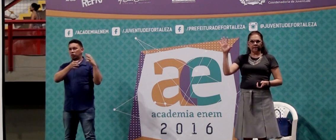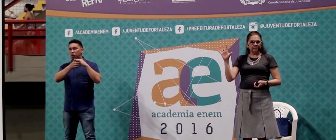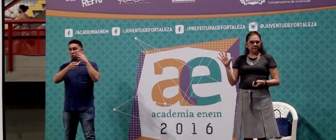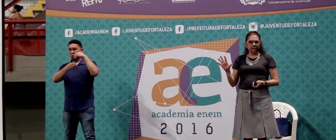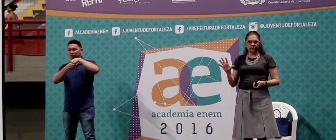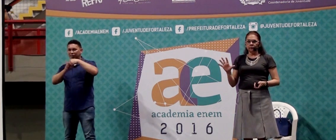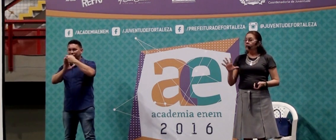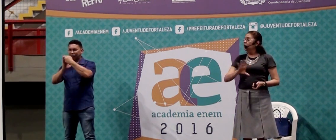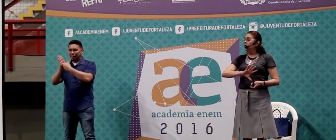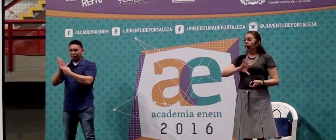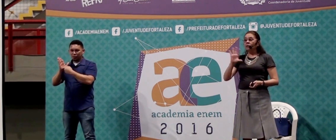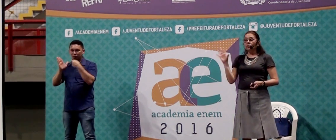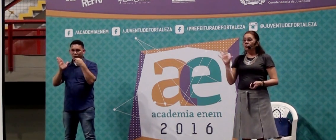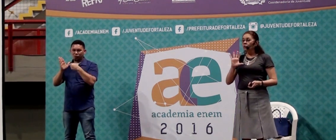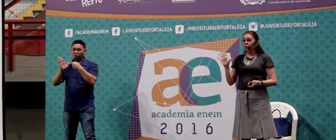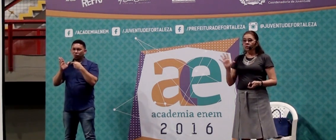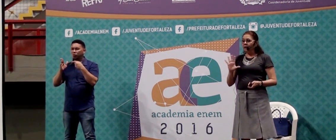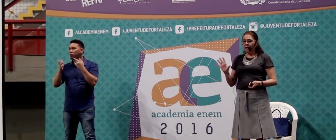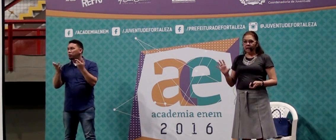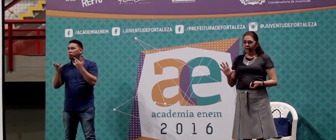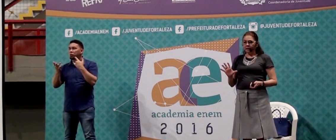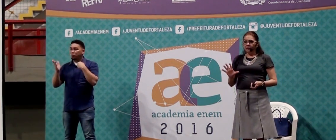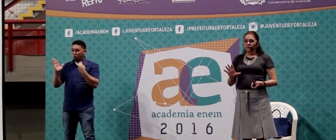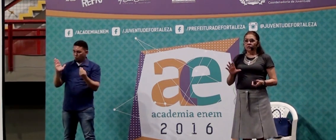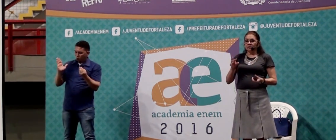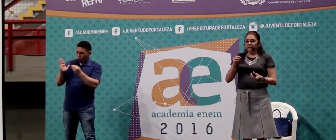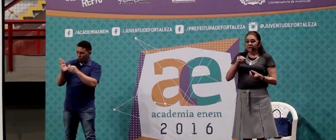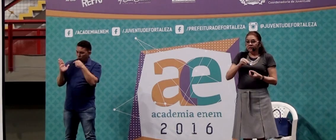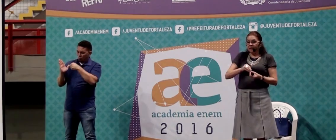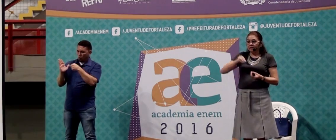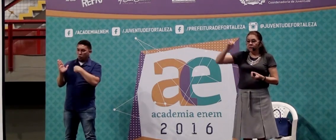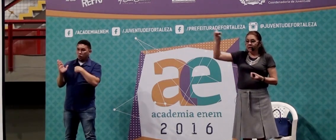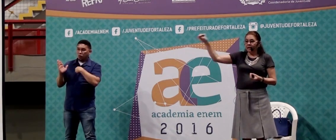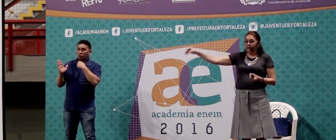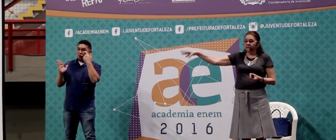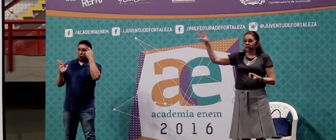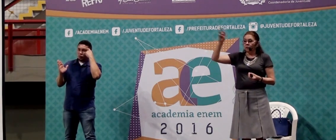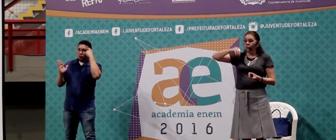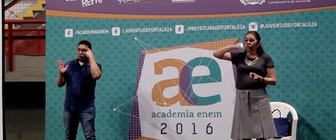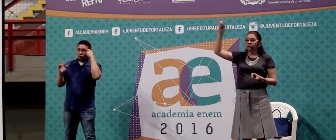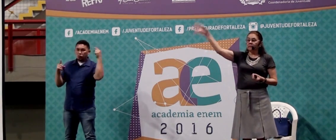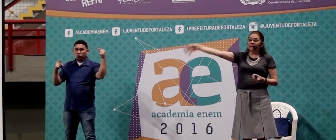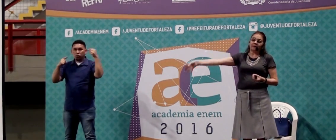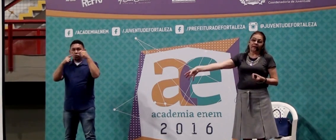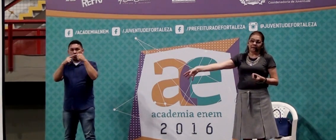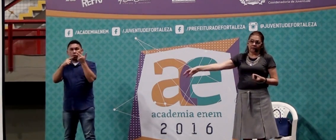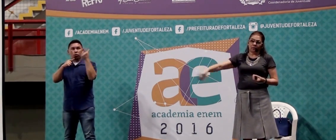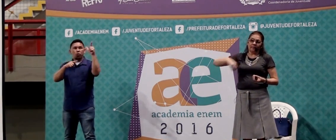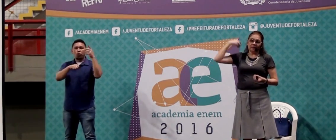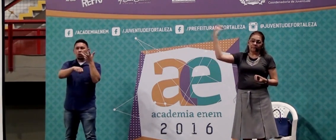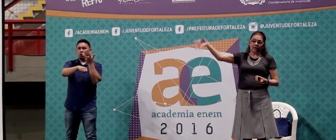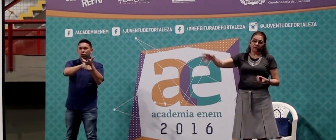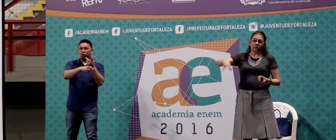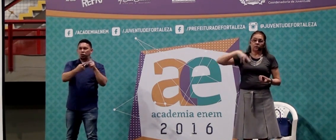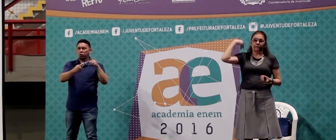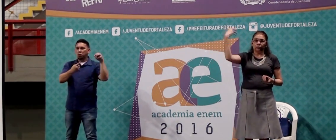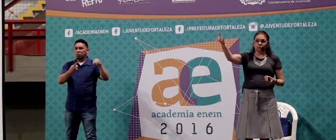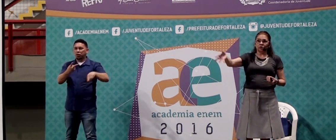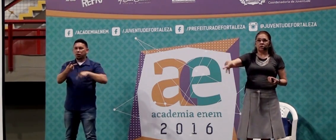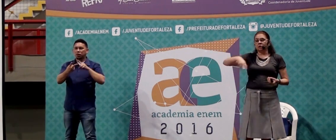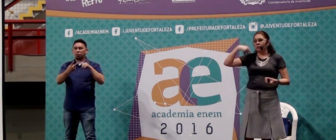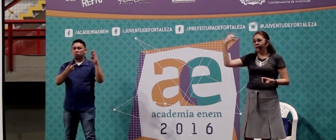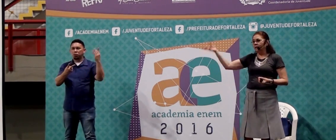sua redação, em algum lugar, você faça uma relação com outra matéria, com a matemática,